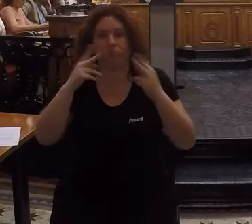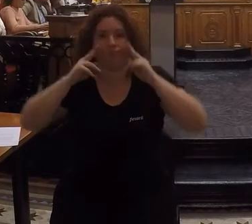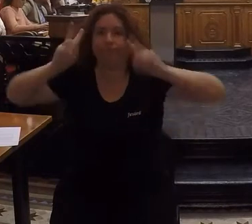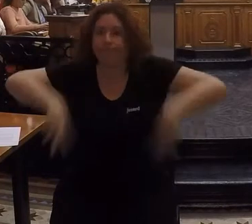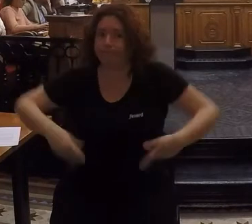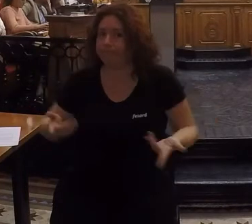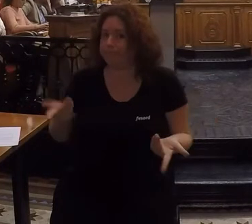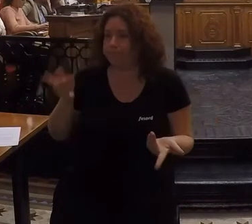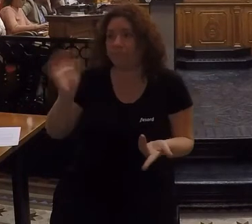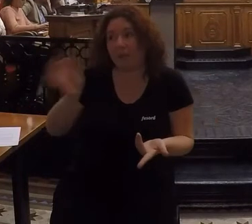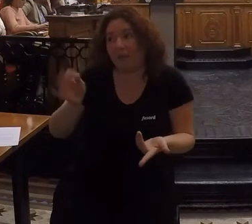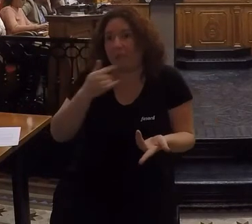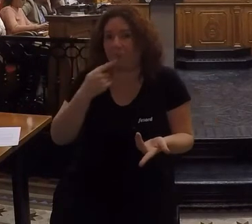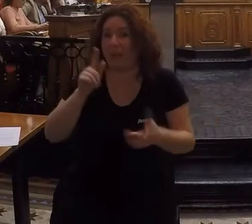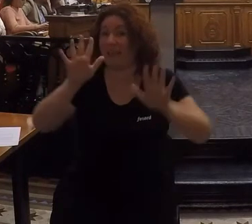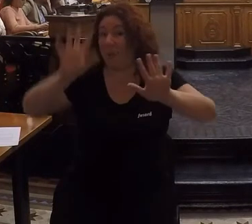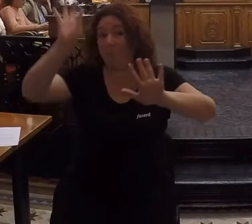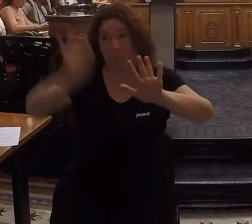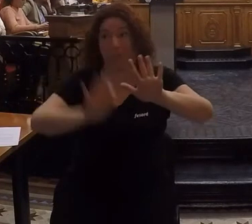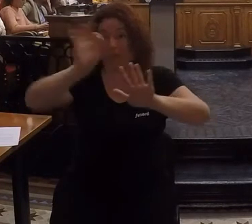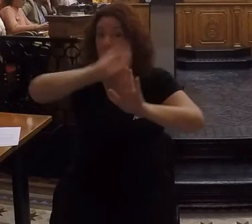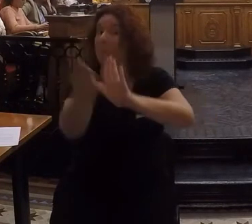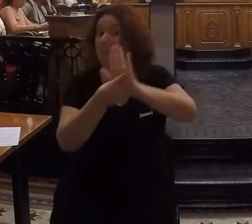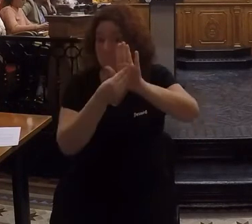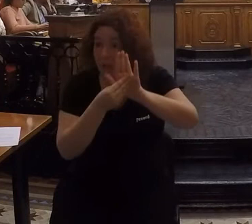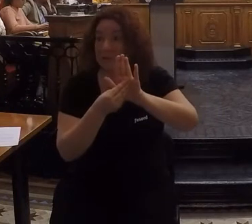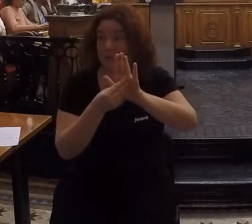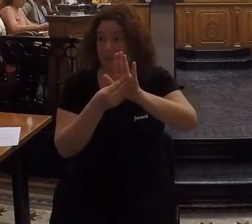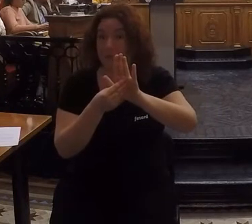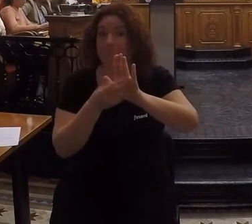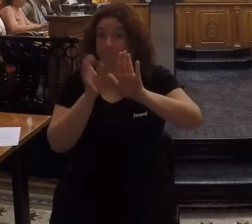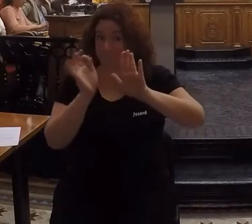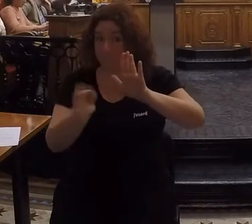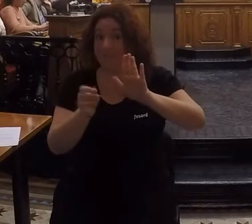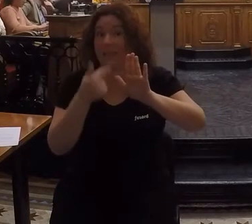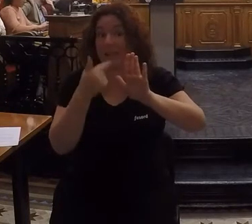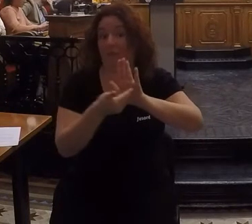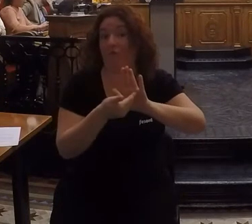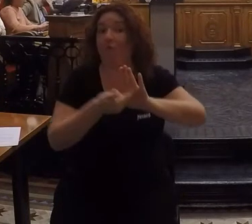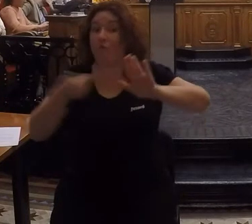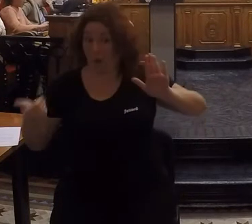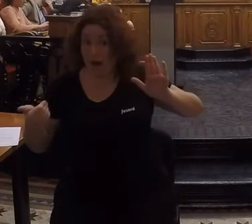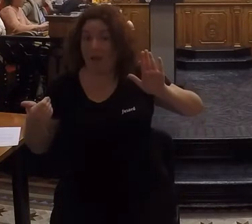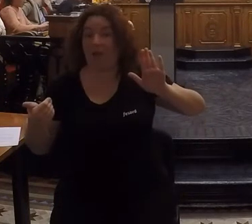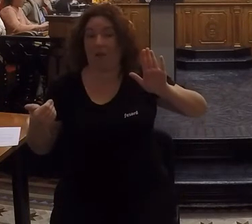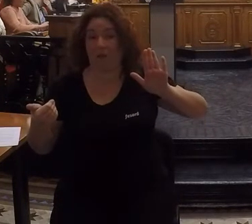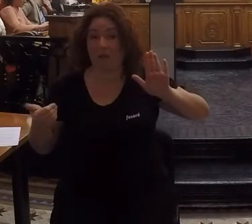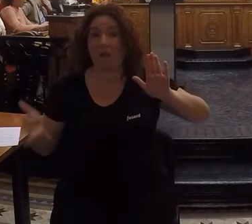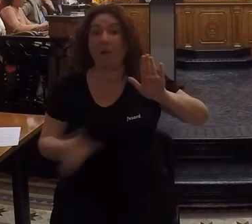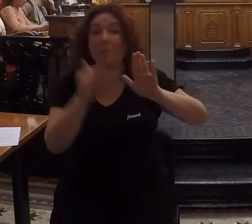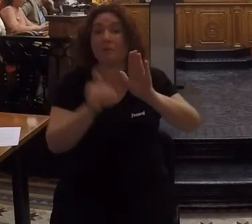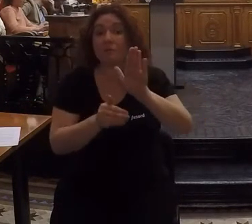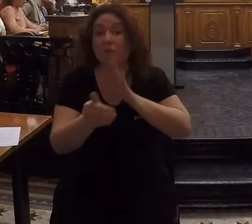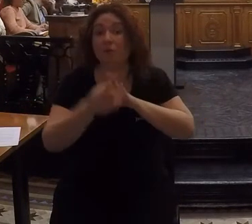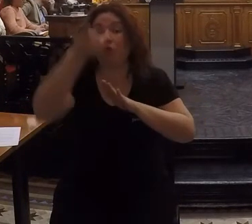reconocer que el recargo del 10%, lo dice así, por supuesto desaparece y deja de tener vigencia para el